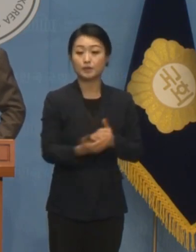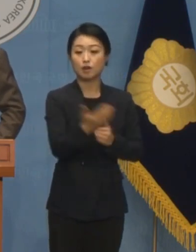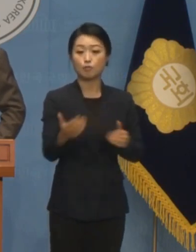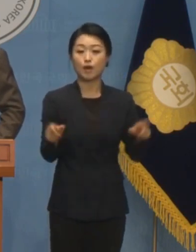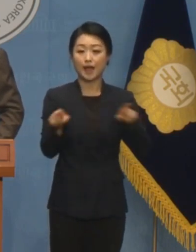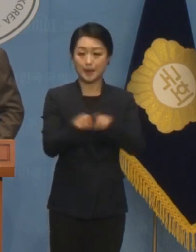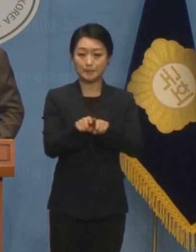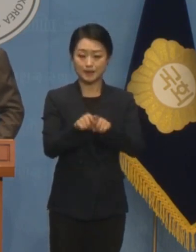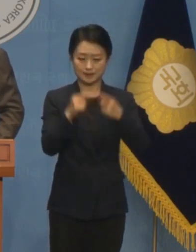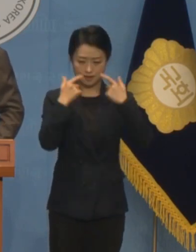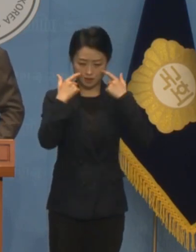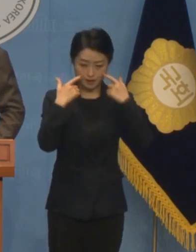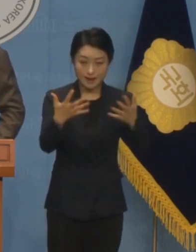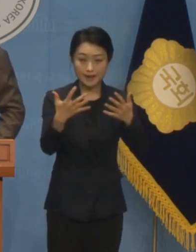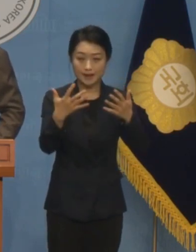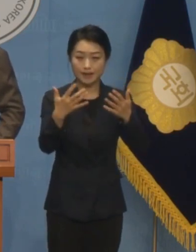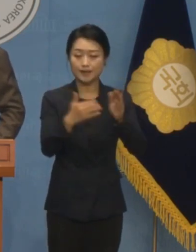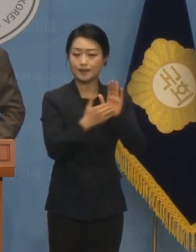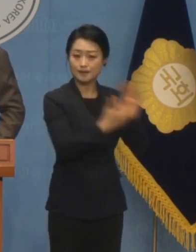함께 단호히